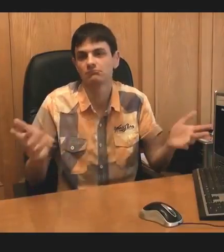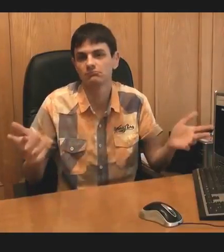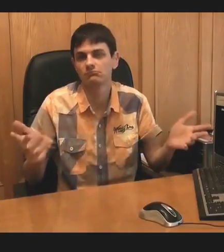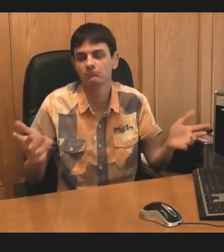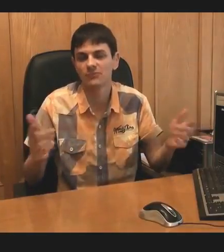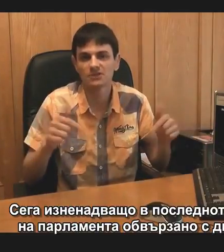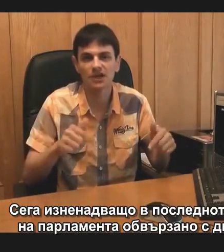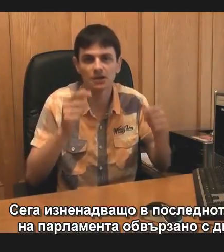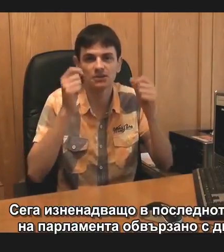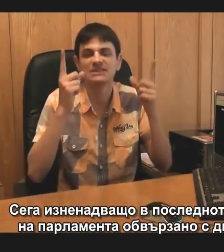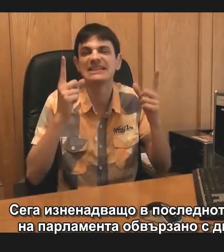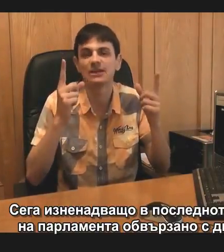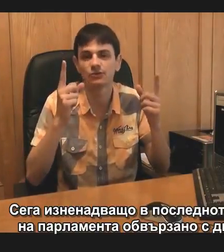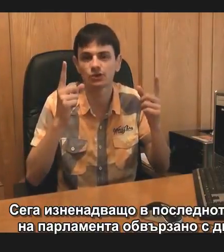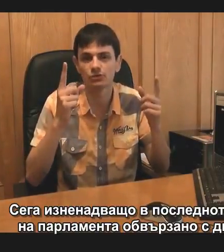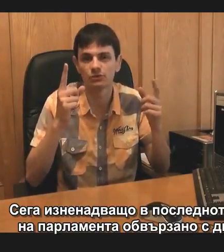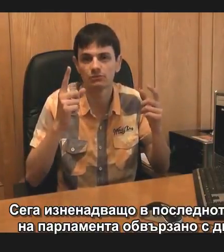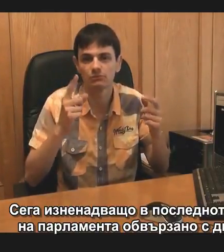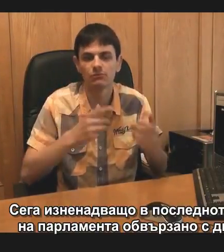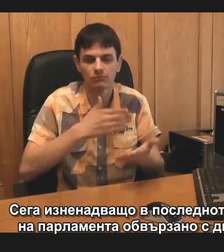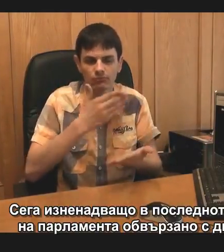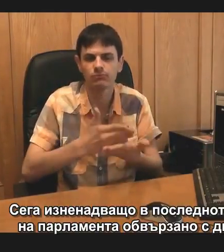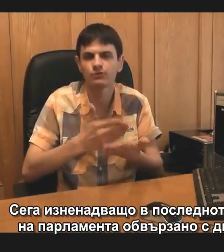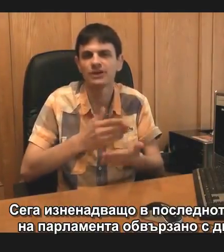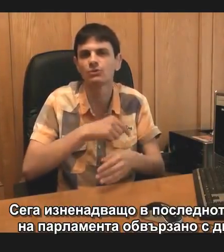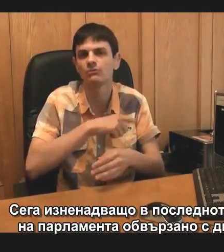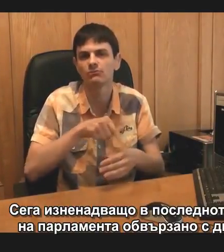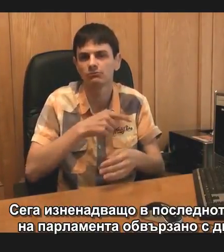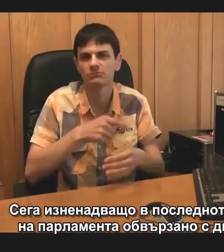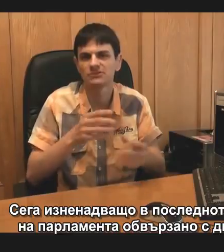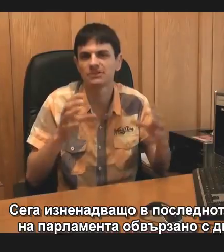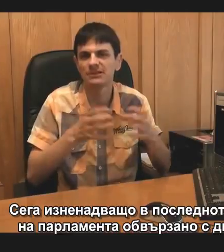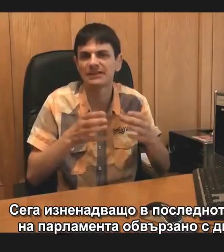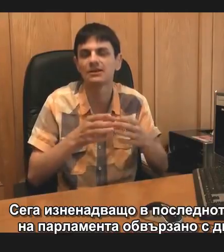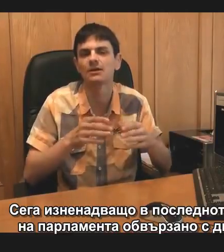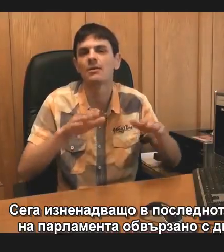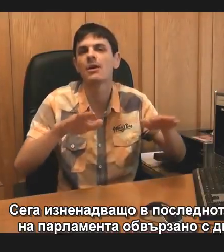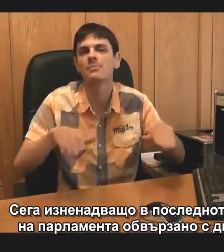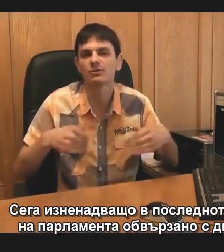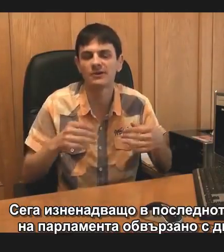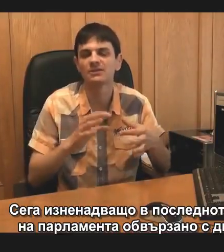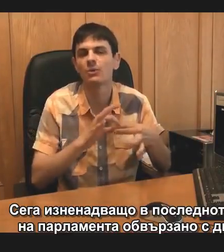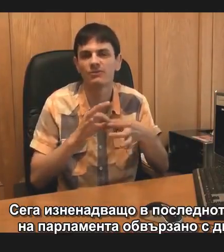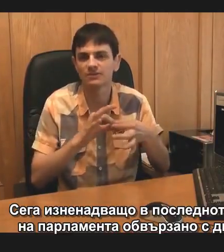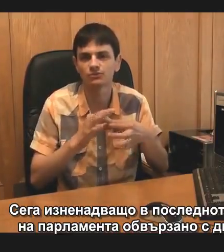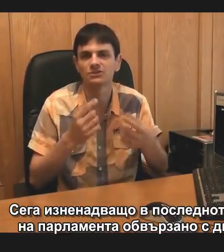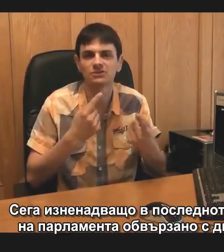Сега, изненадващо, последно събиране на парламента, обвързвано с